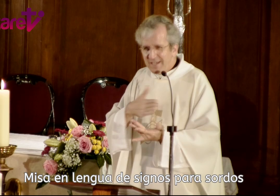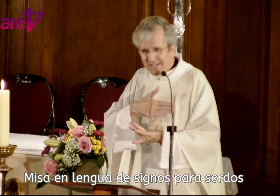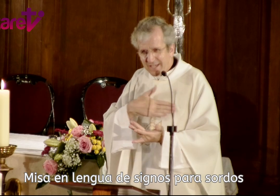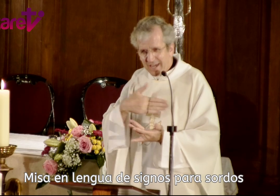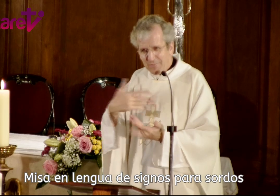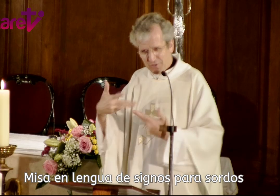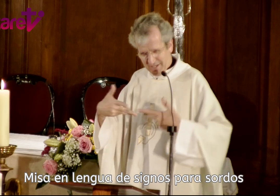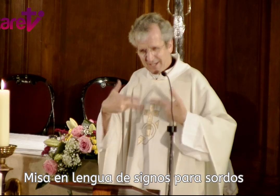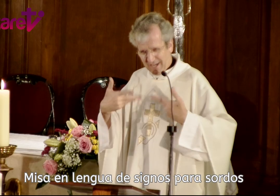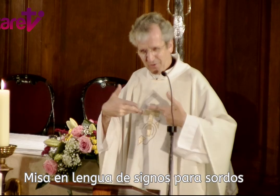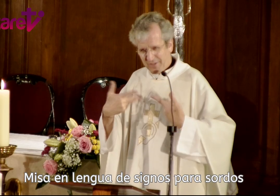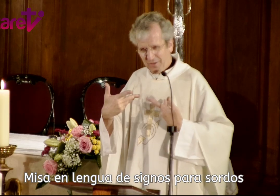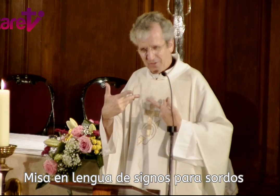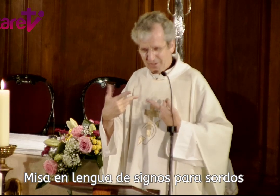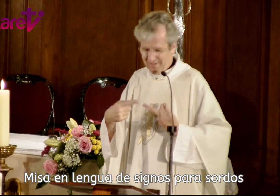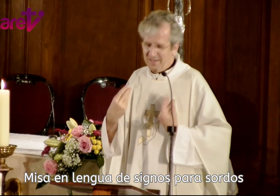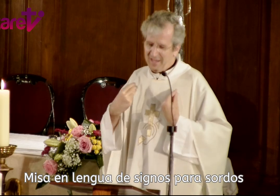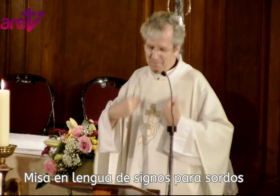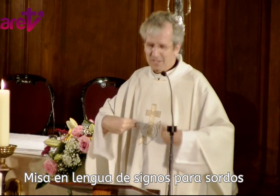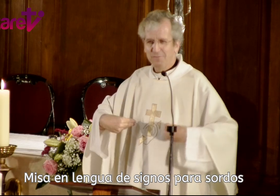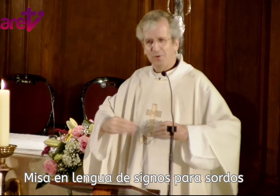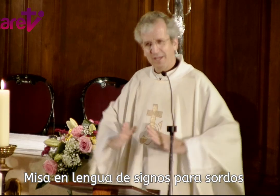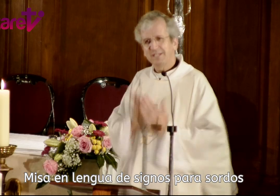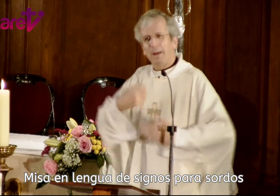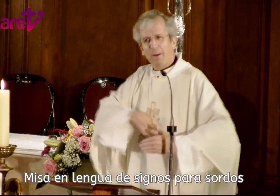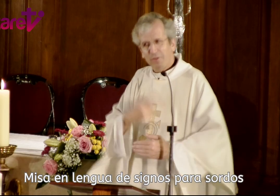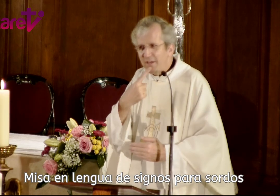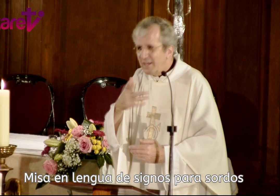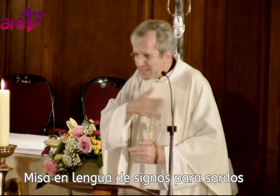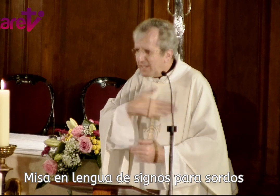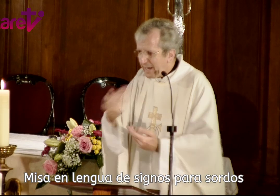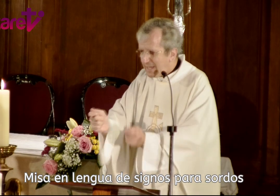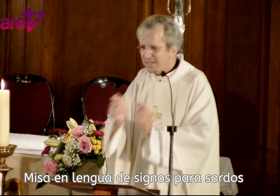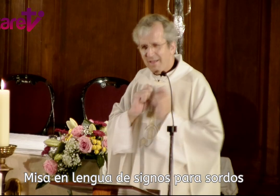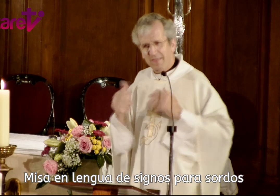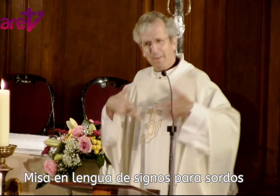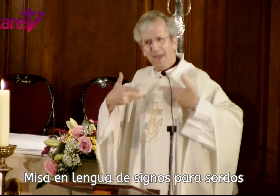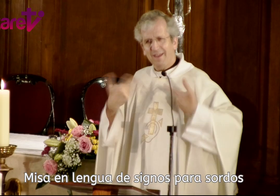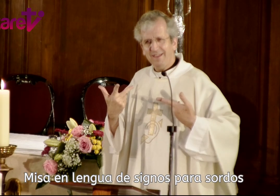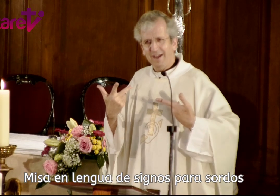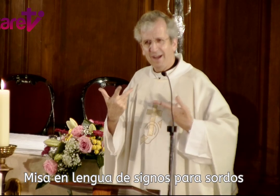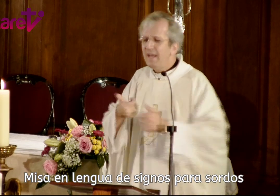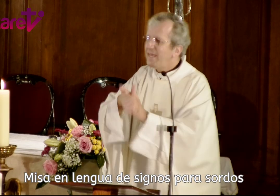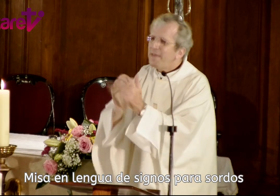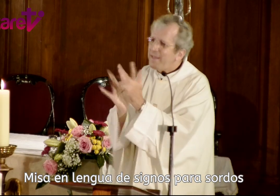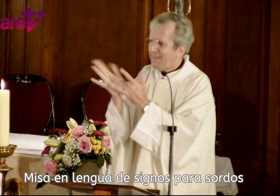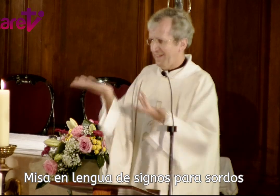Si queremos estar contentos, y él mismo, San Pablo dice, si queréis darme alegría, imitad a